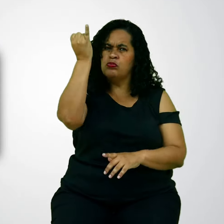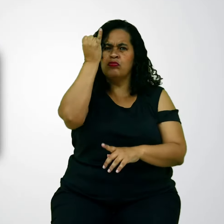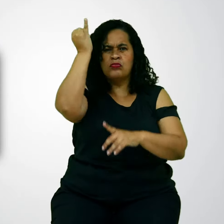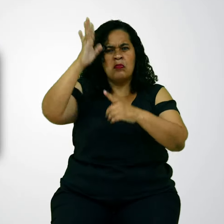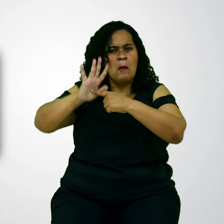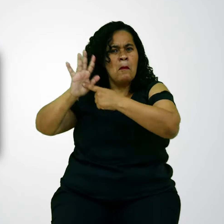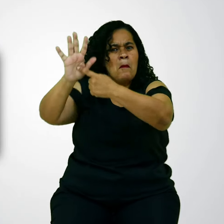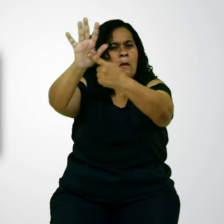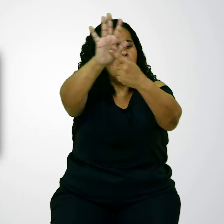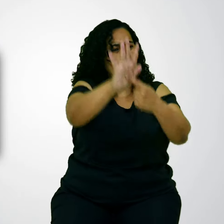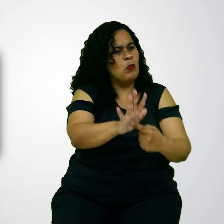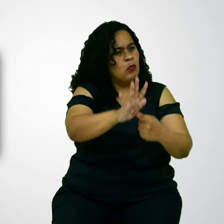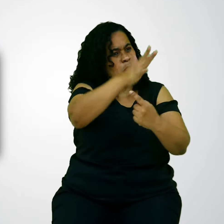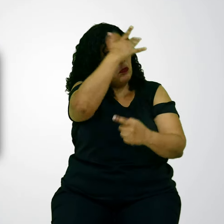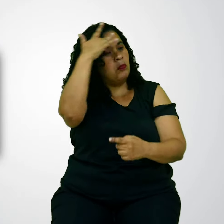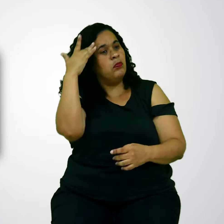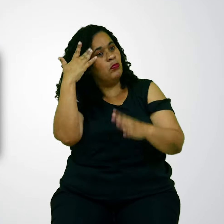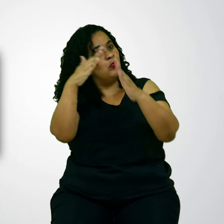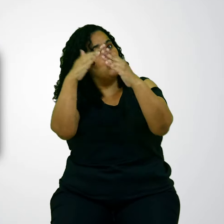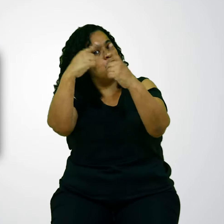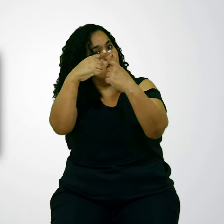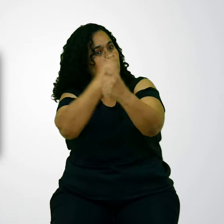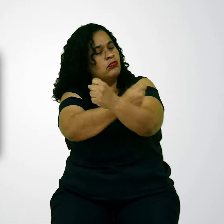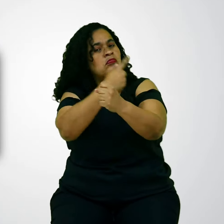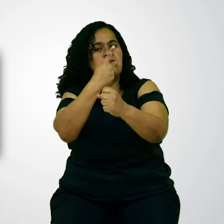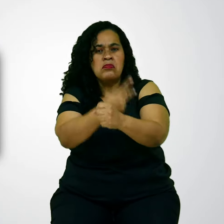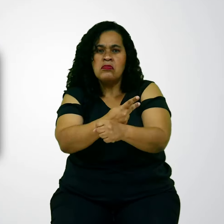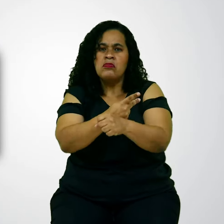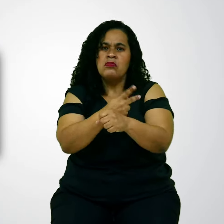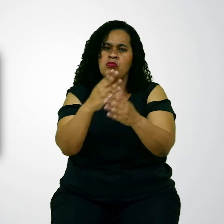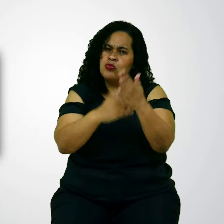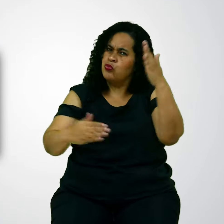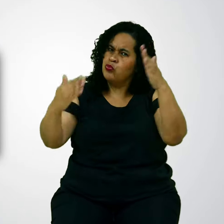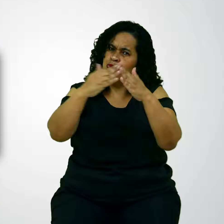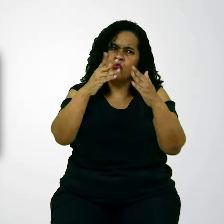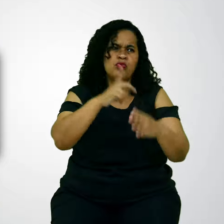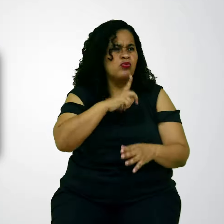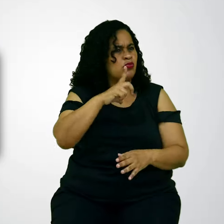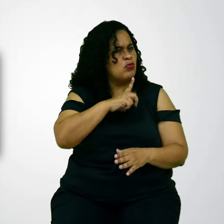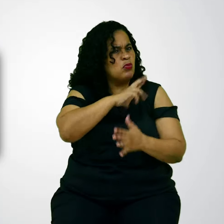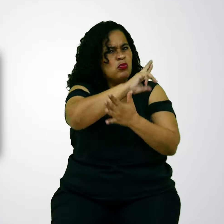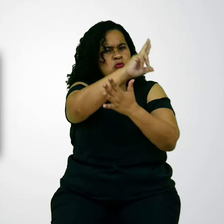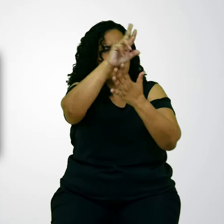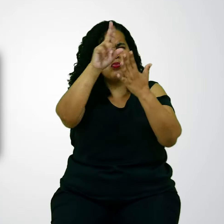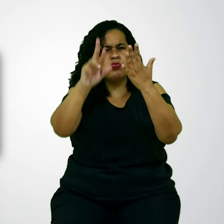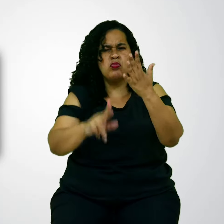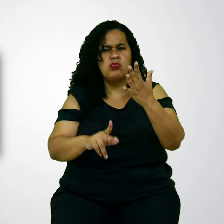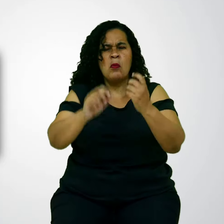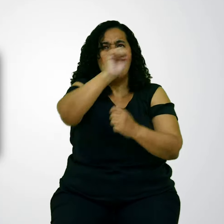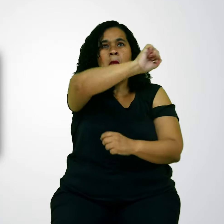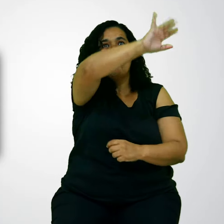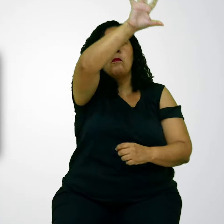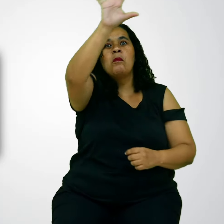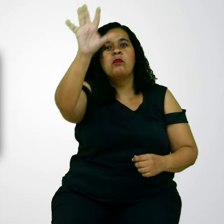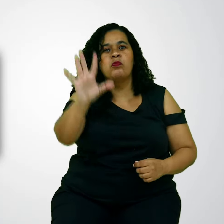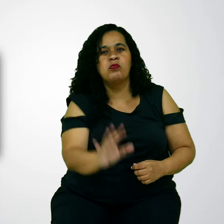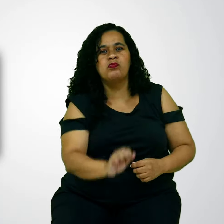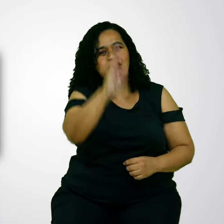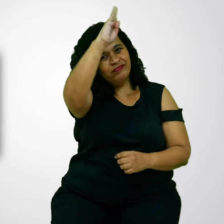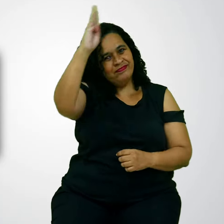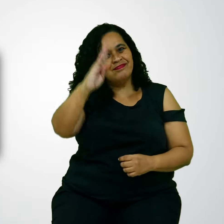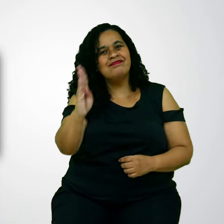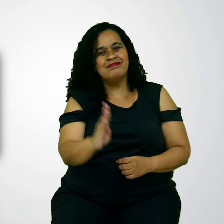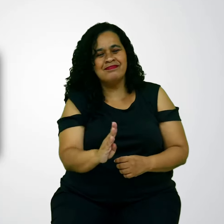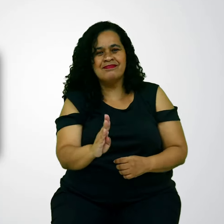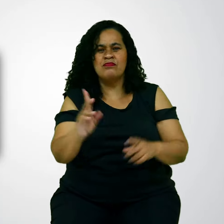público da IAP aquilo que a gente tem em vários lugares do Brasil. Então, o nosso povo é criativo, muita coisa boa sendo produzida e, graças